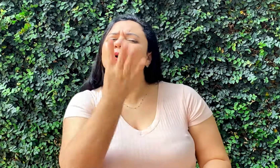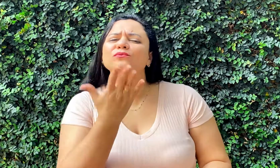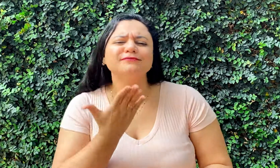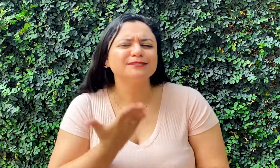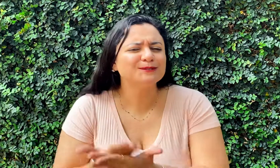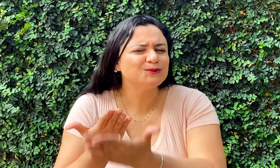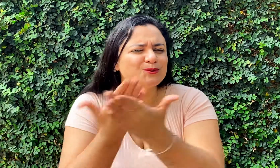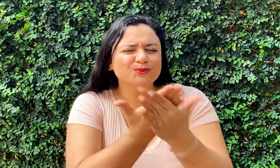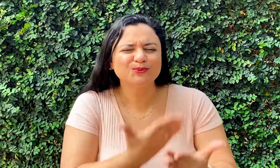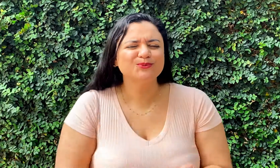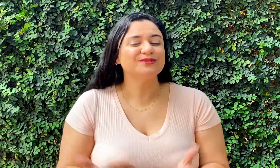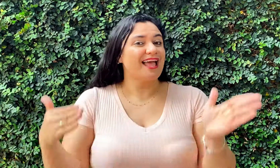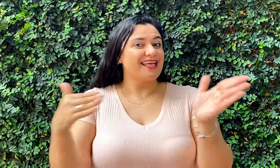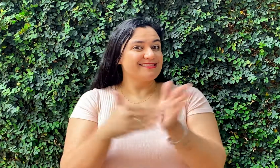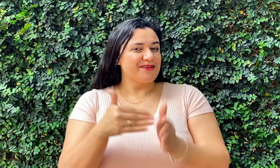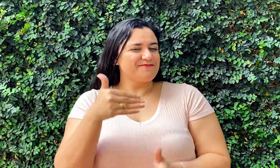O verbo gostar,